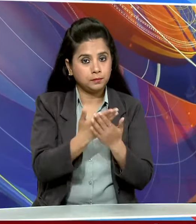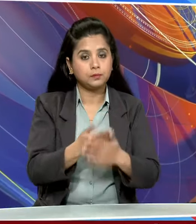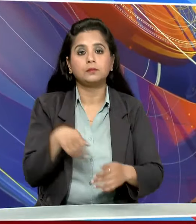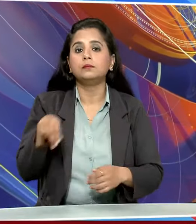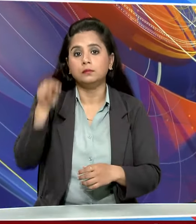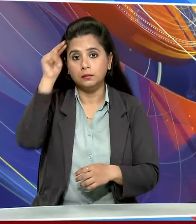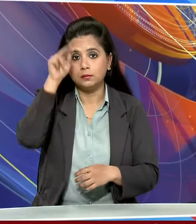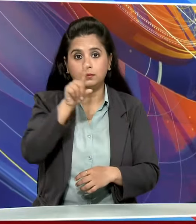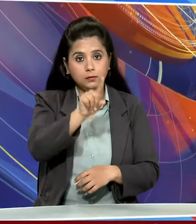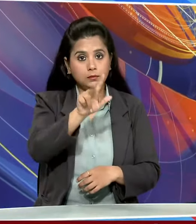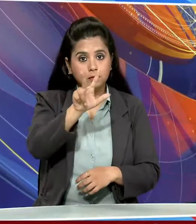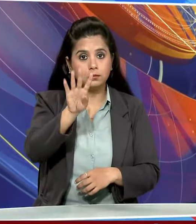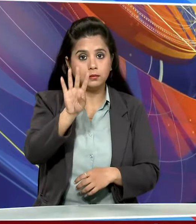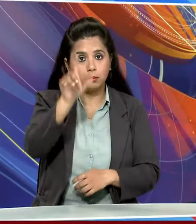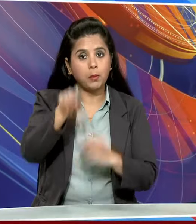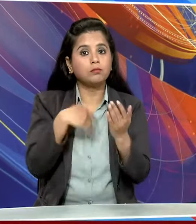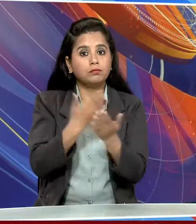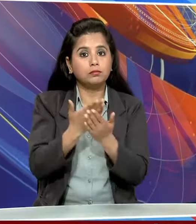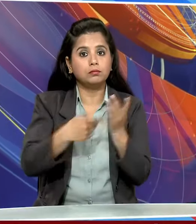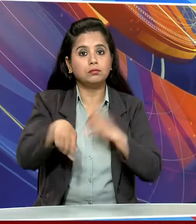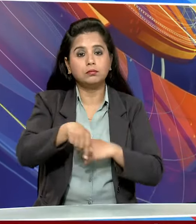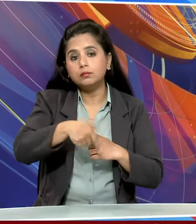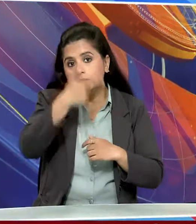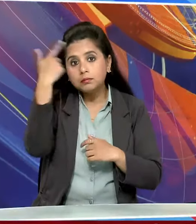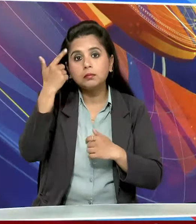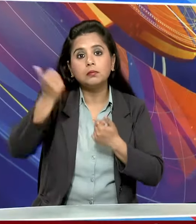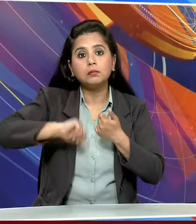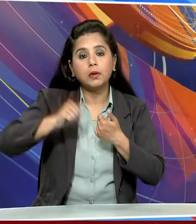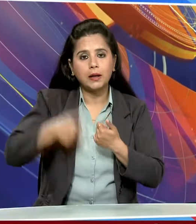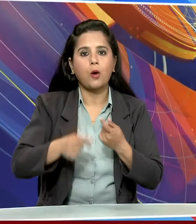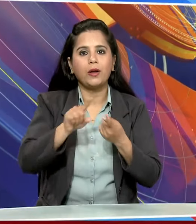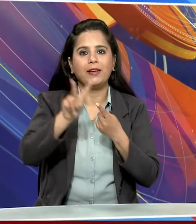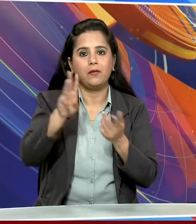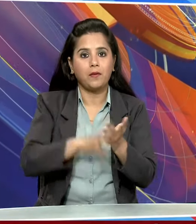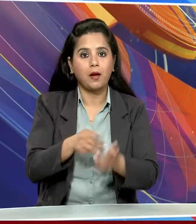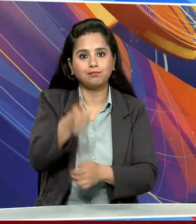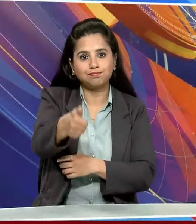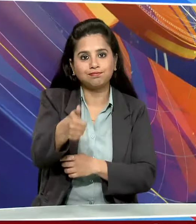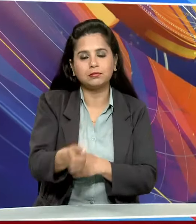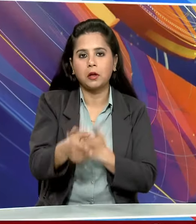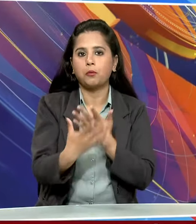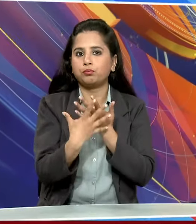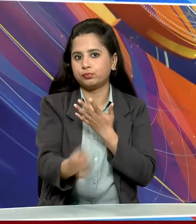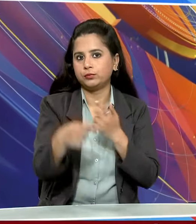में 184 उम्मीदवारों की किस्मत आज ईवीएम में हो जाएगी कैद।